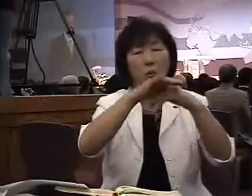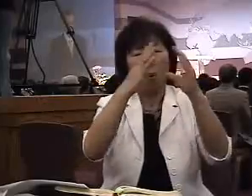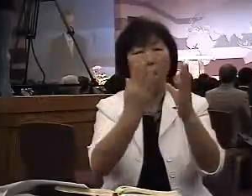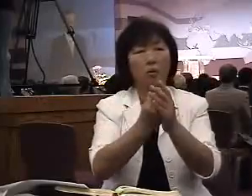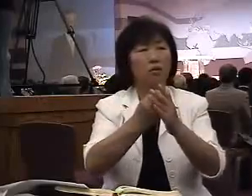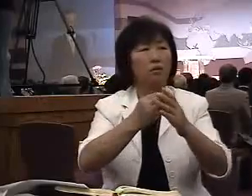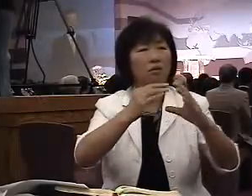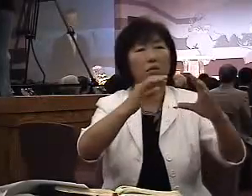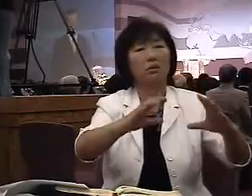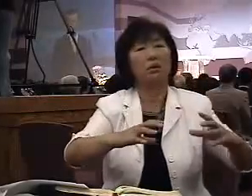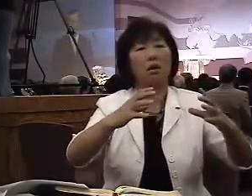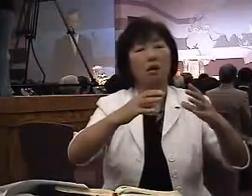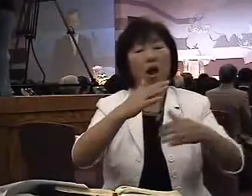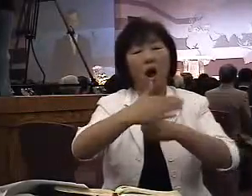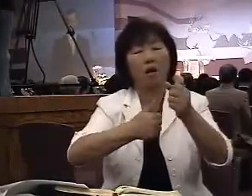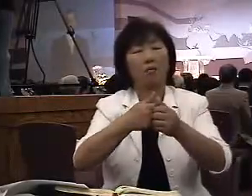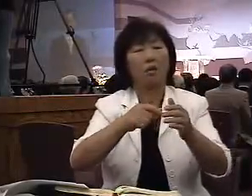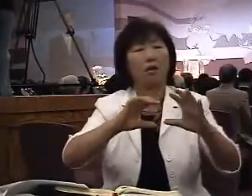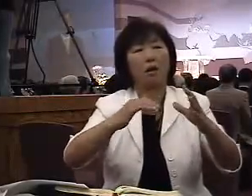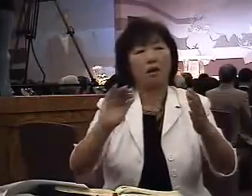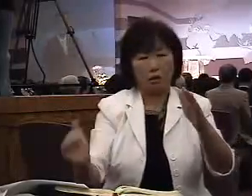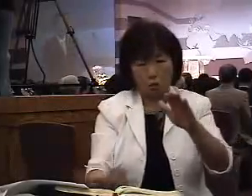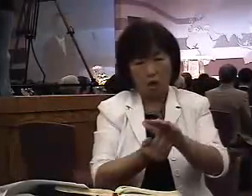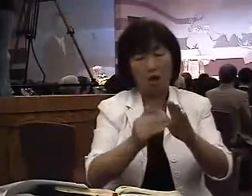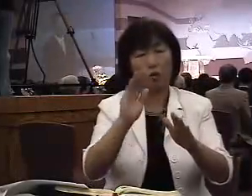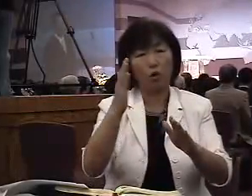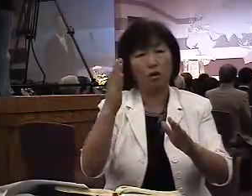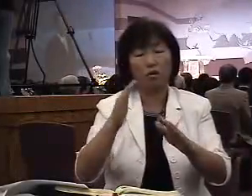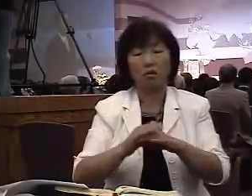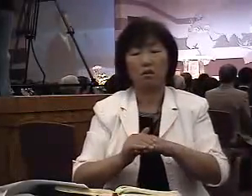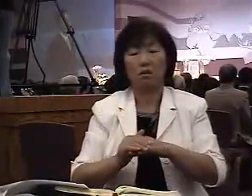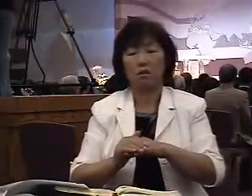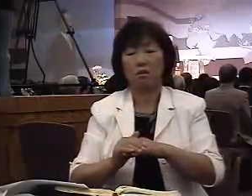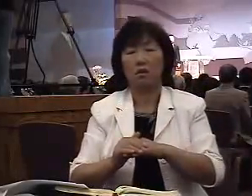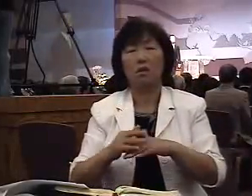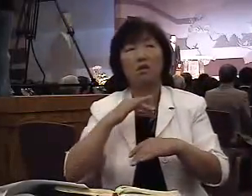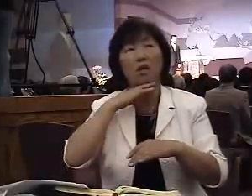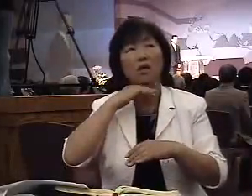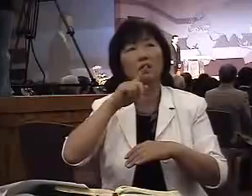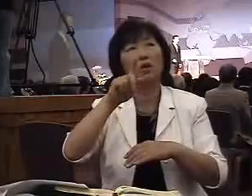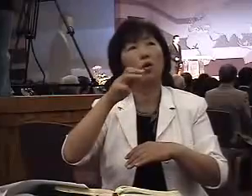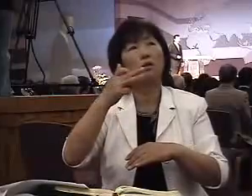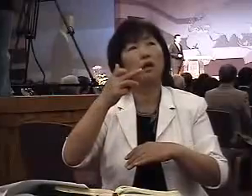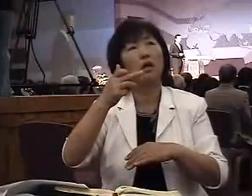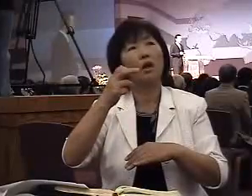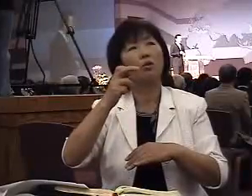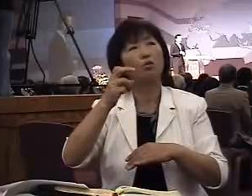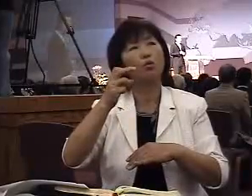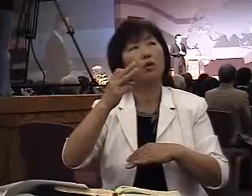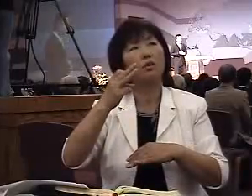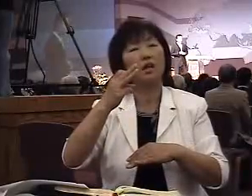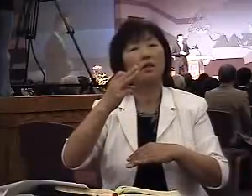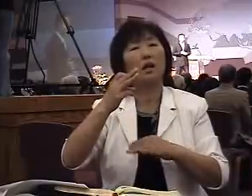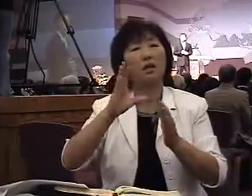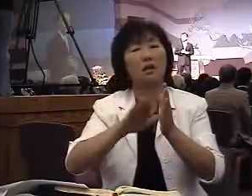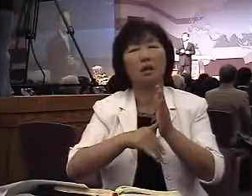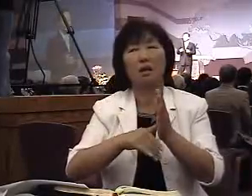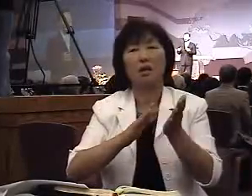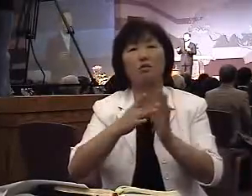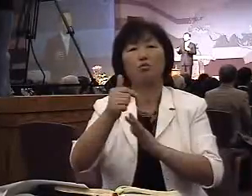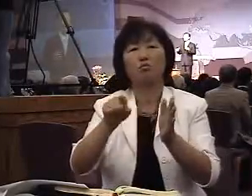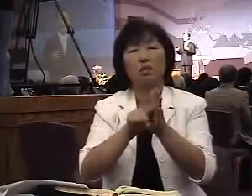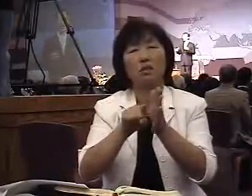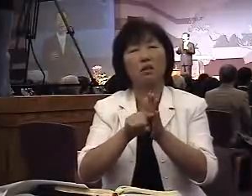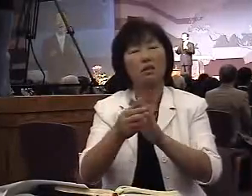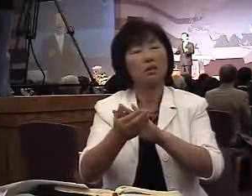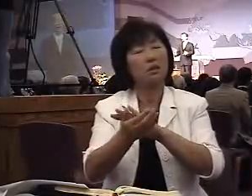나중에는 나가서 이루어지는 것입니다. 제가 13살 때 예수님을 믿게 되었는데요. 그 전에는